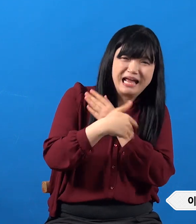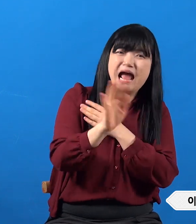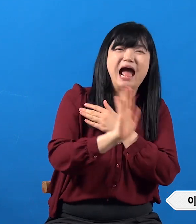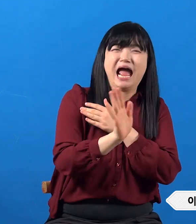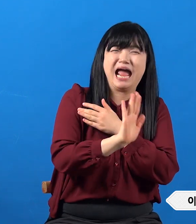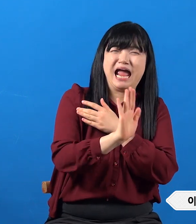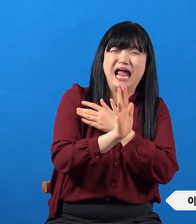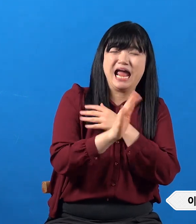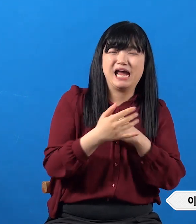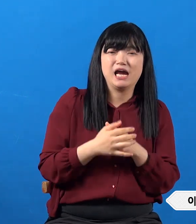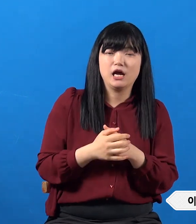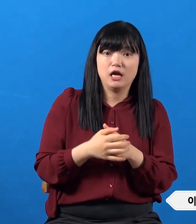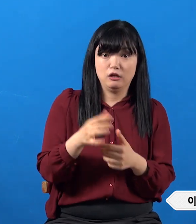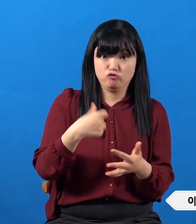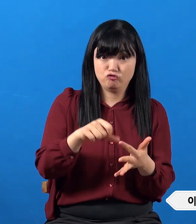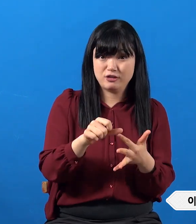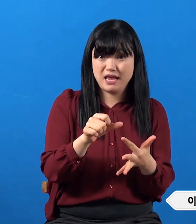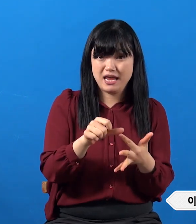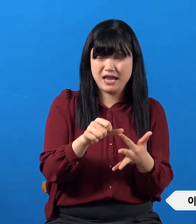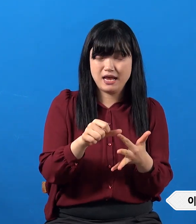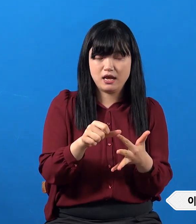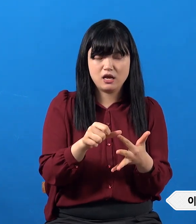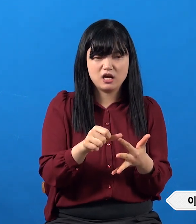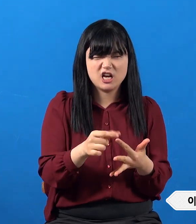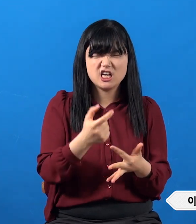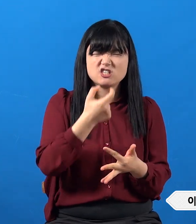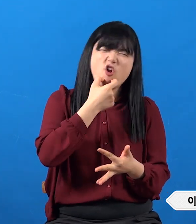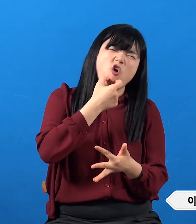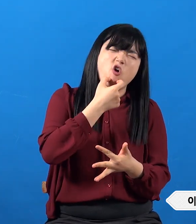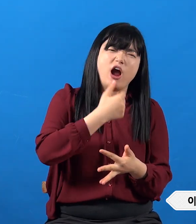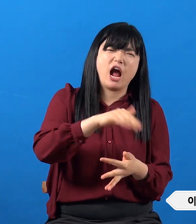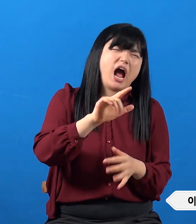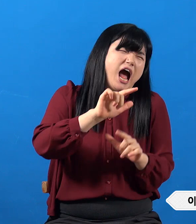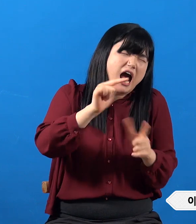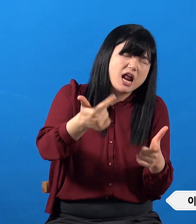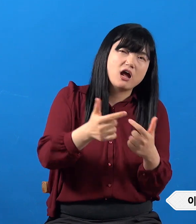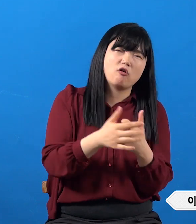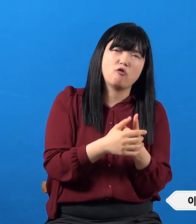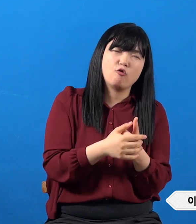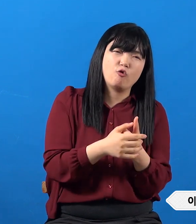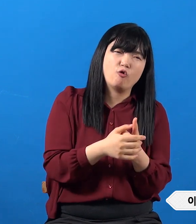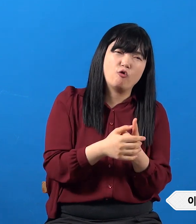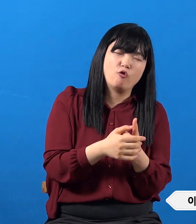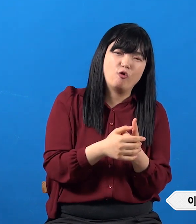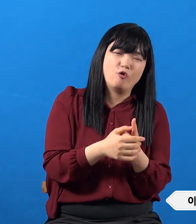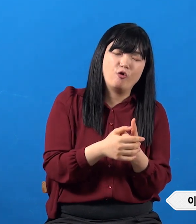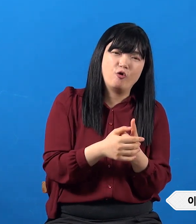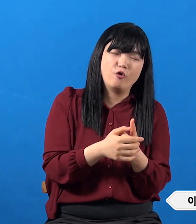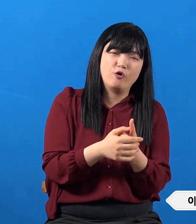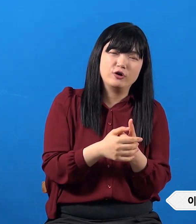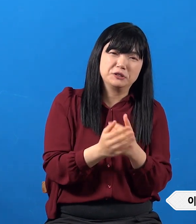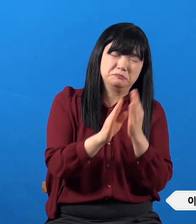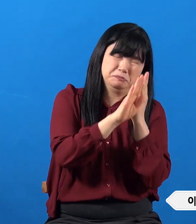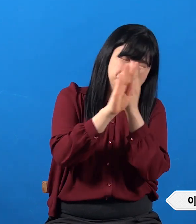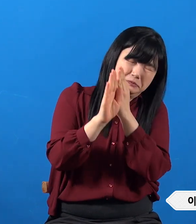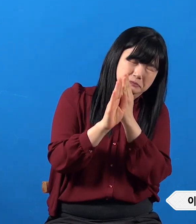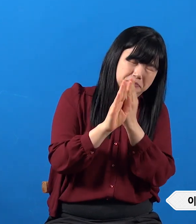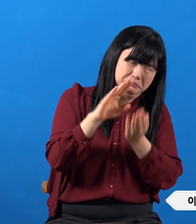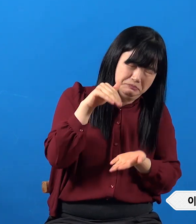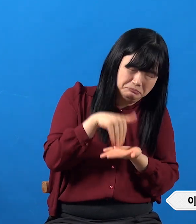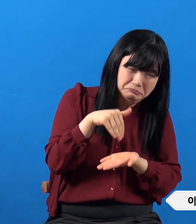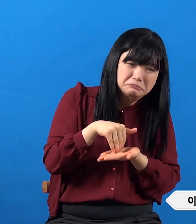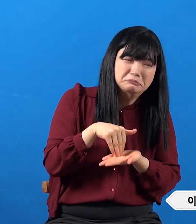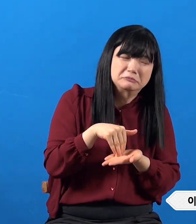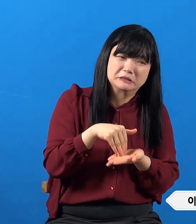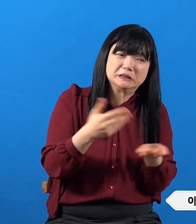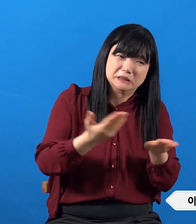않았어요. 둘째 아들은 싫어요, 안 갈래요. 그렇게 대답했지만 종국에는